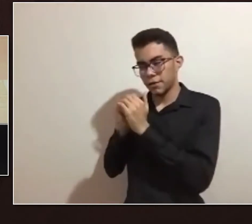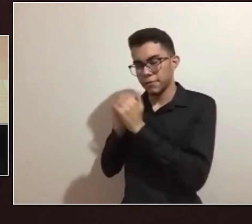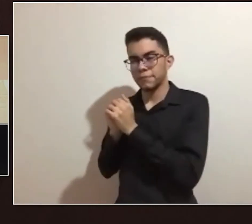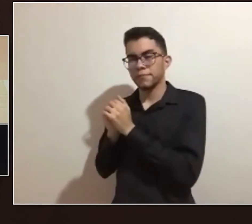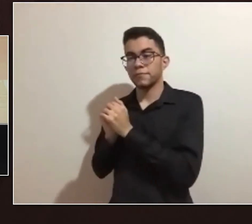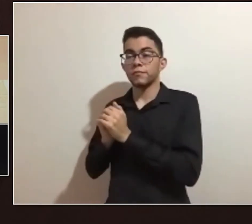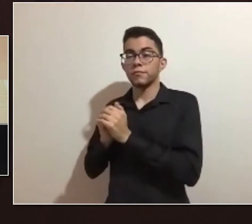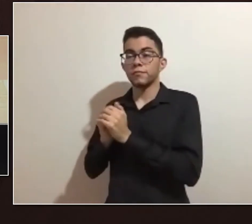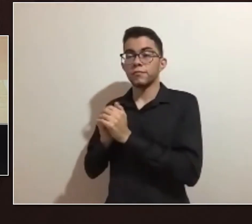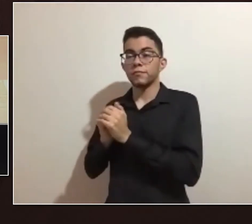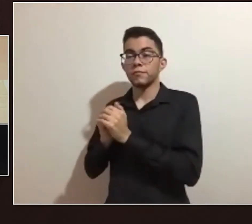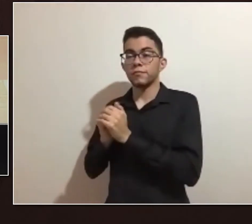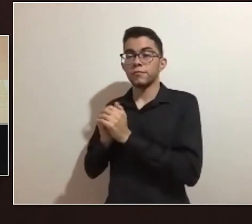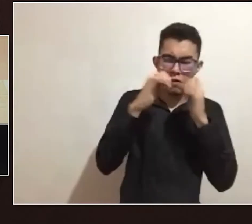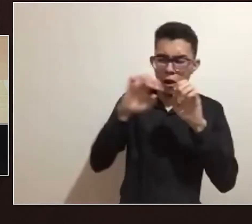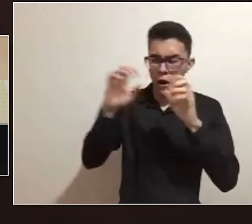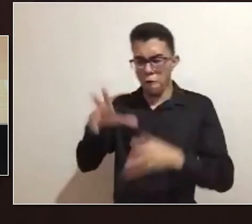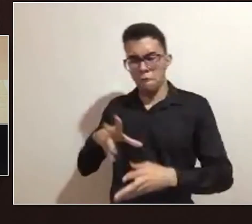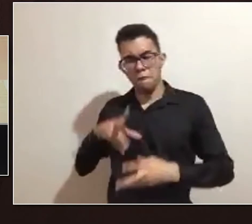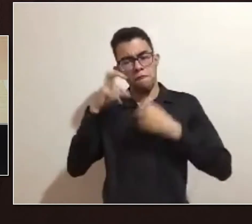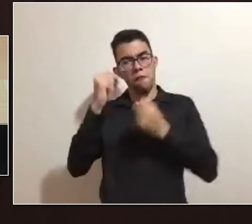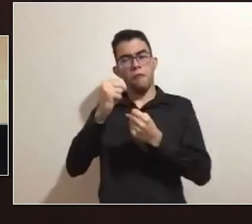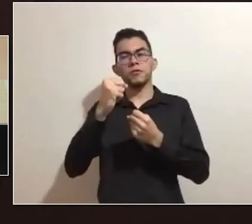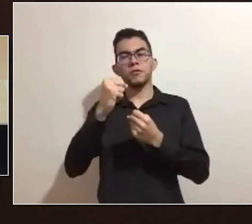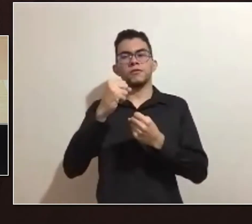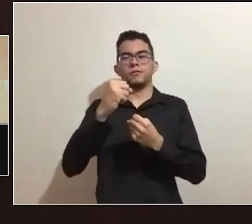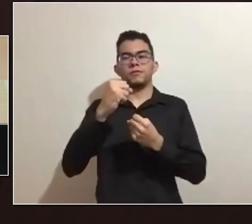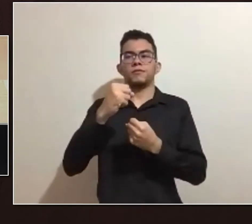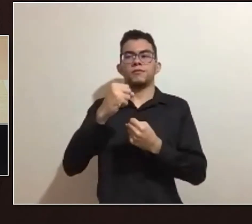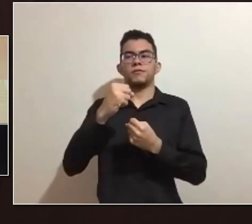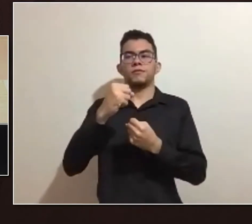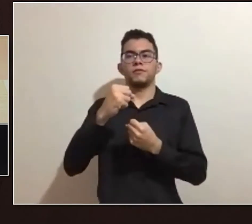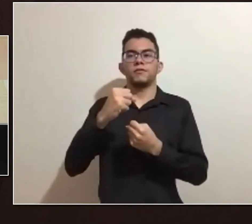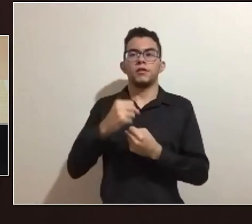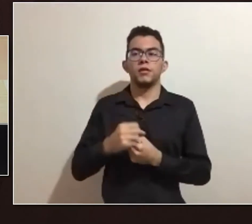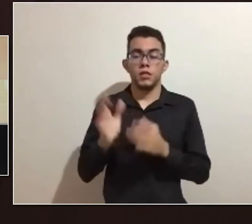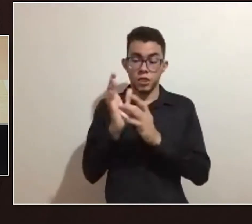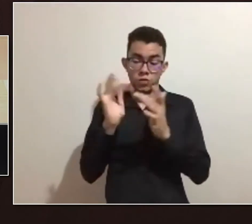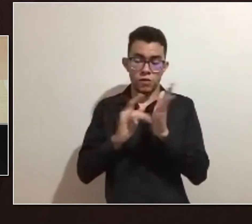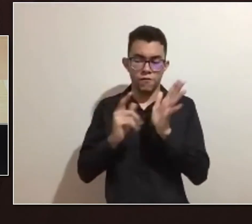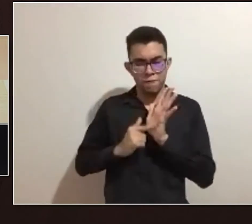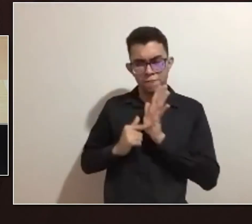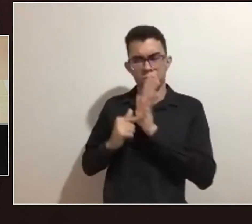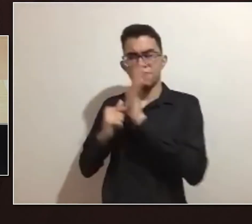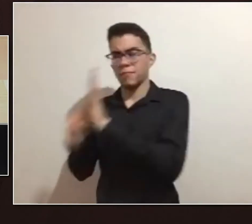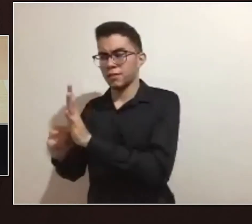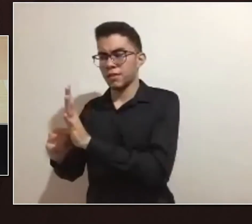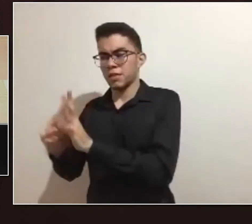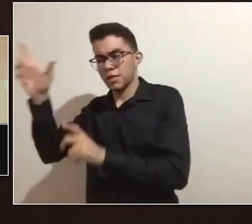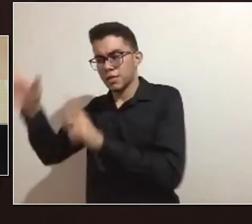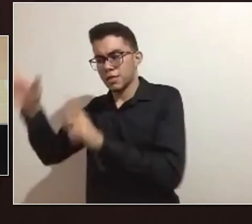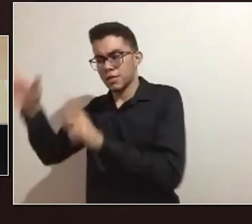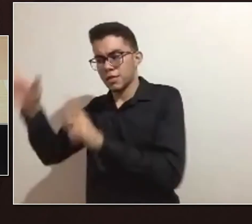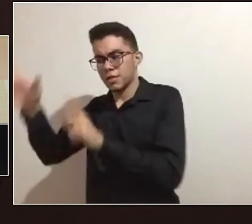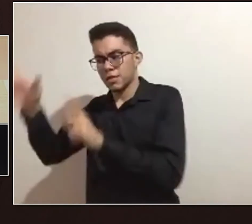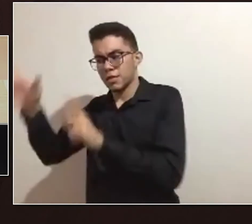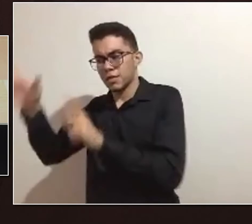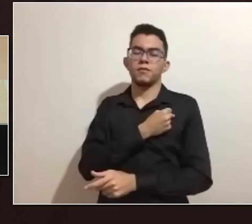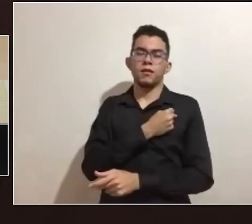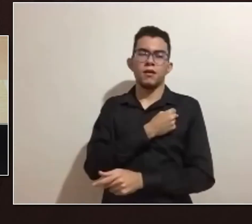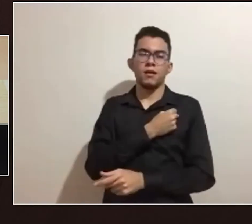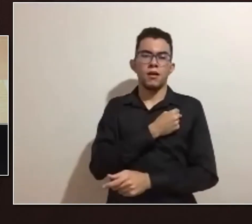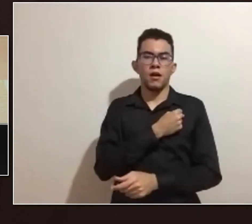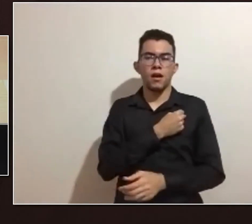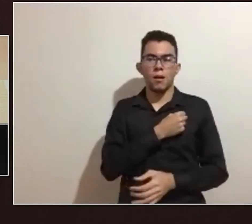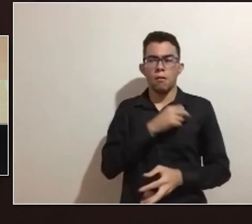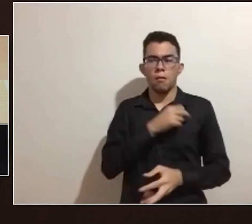poder. Ele vai fazer o seu trabalho. Você pode orar tudo errado, mas o evangelho faz o seu